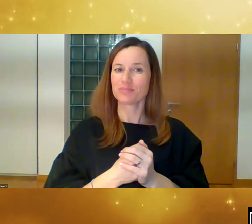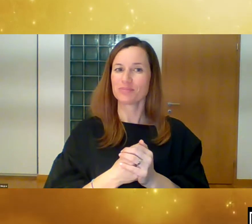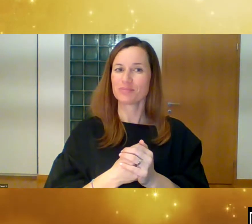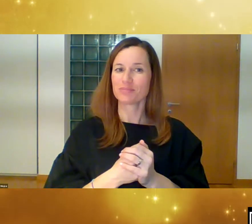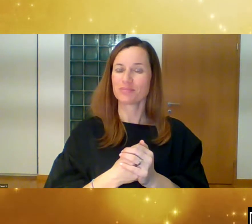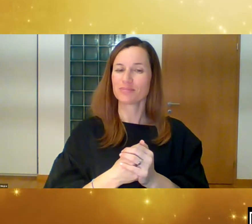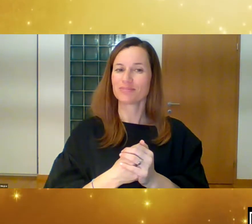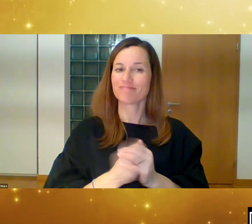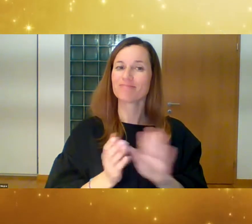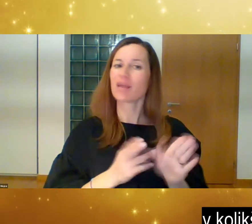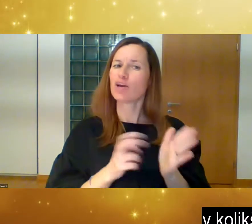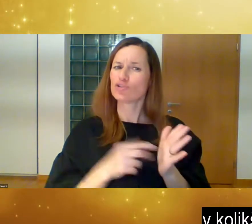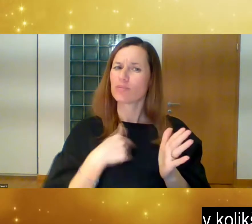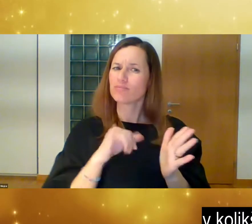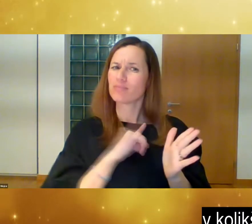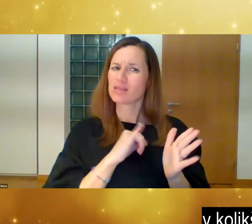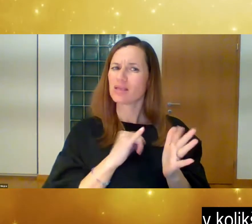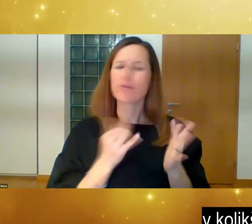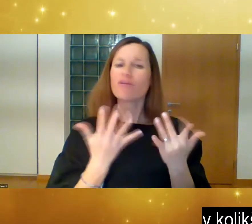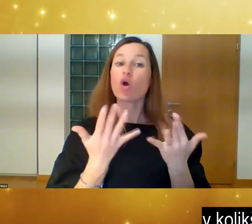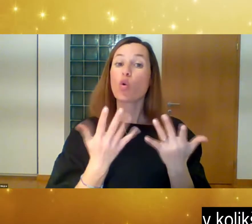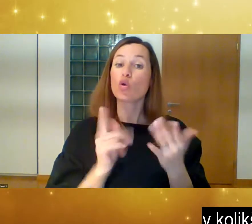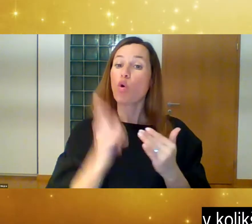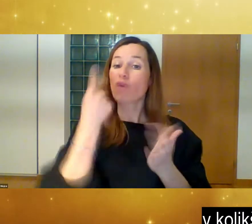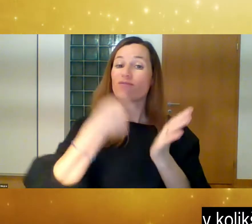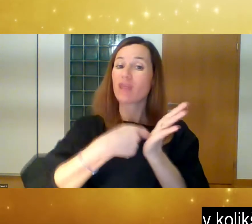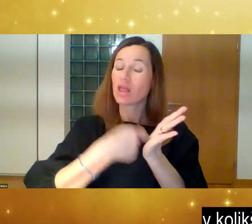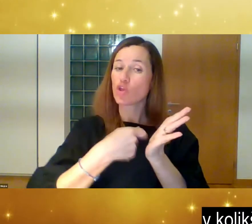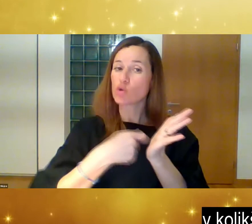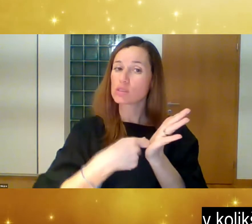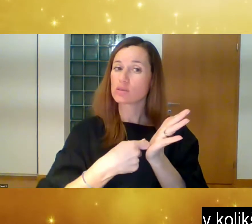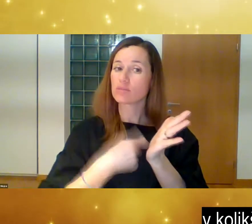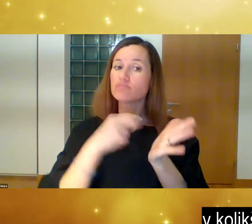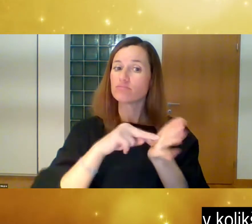Dobro, potem pa me zanima še, v kolikšni vrednosti krijete pripomoček.